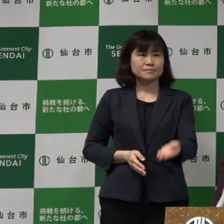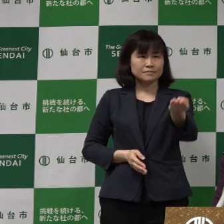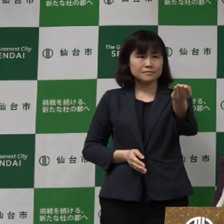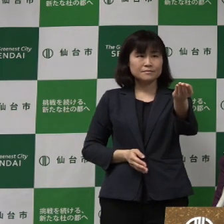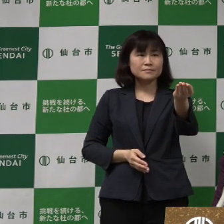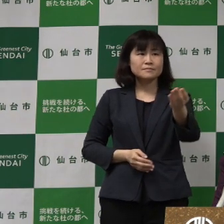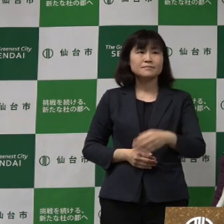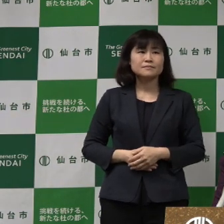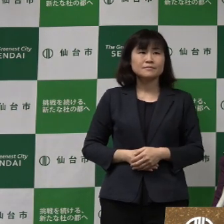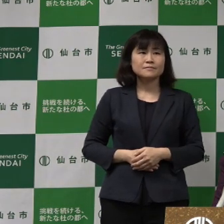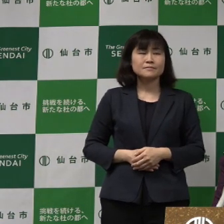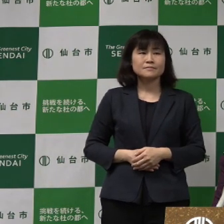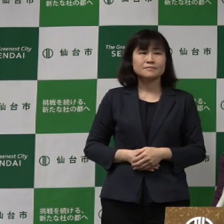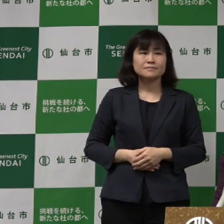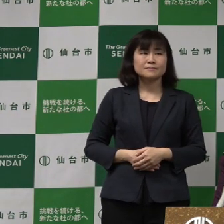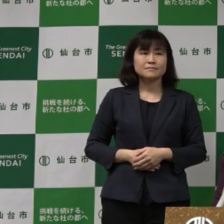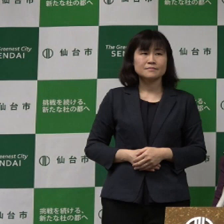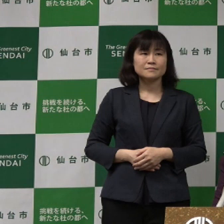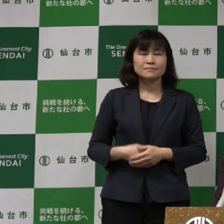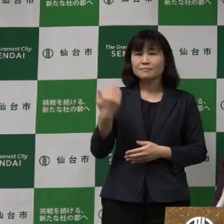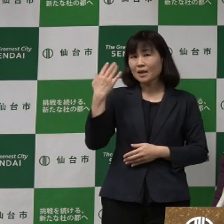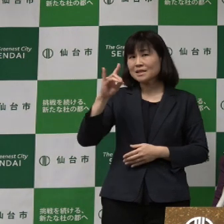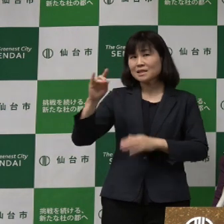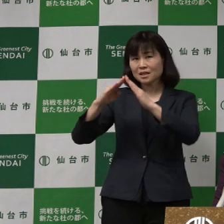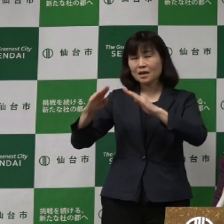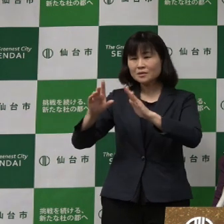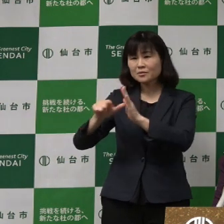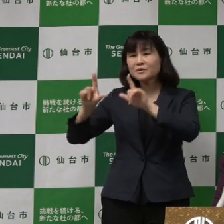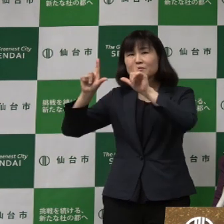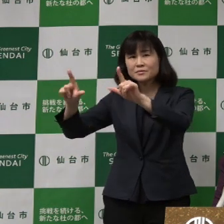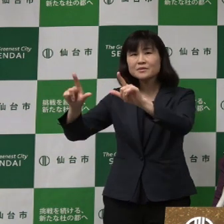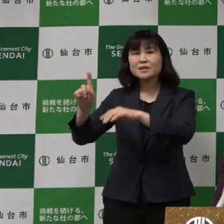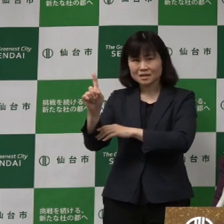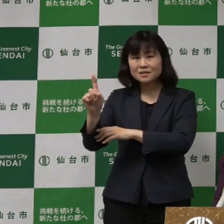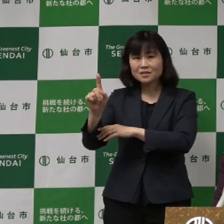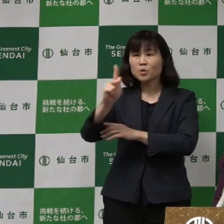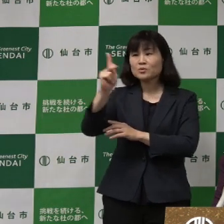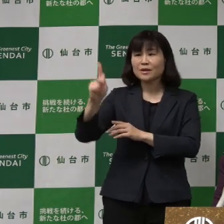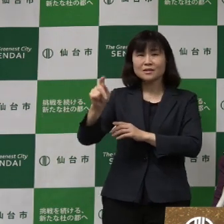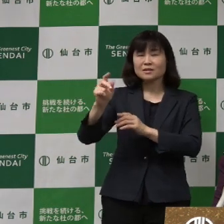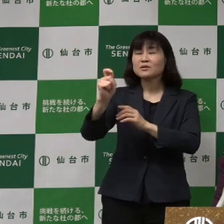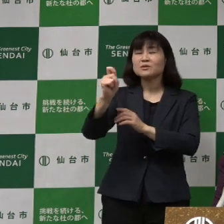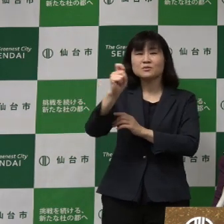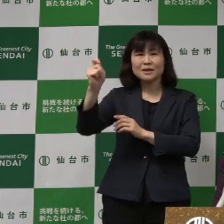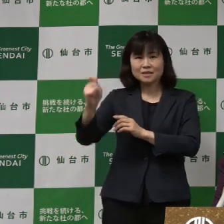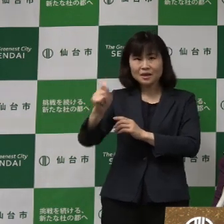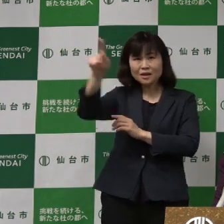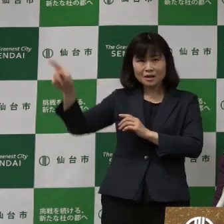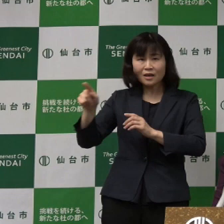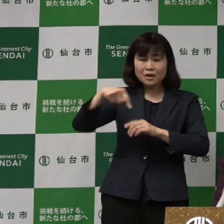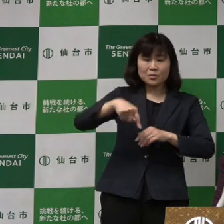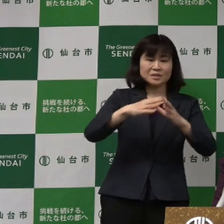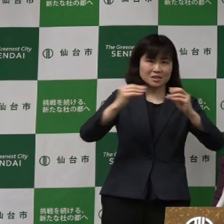それでですね、議会でウクライナから の避難されてきた避難民の方を受け入れる準備を